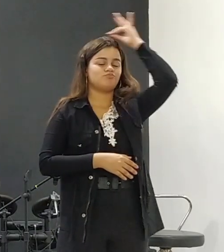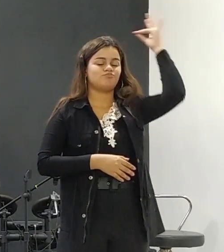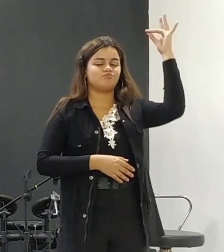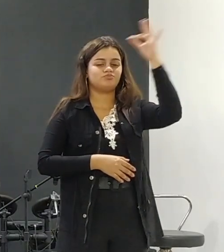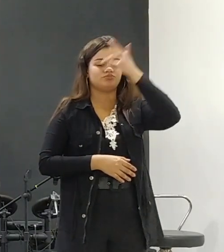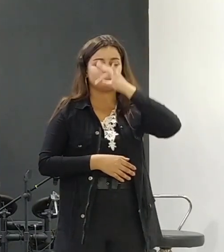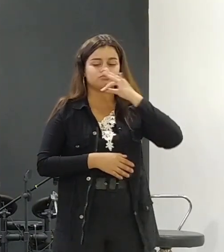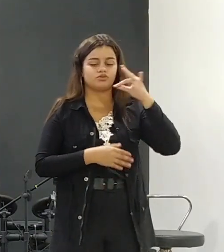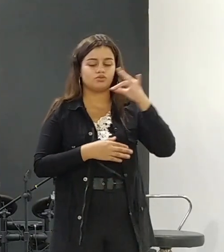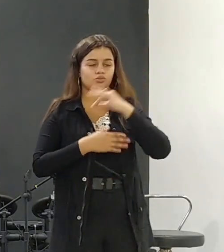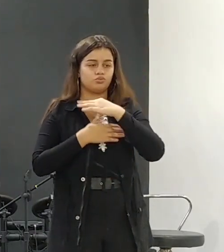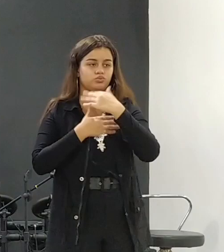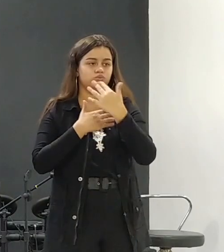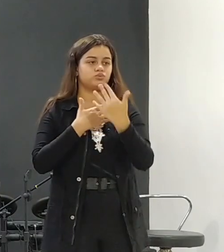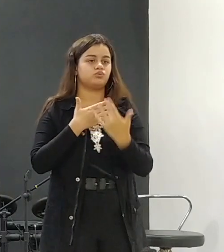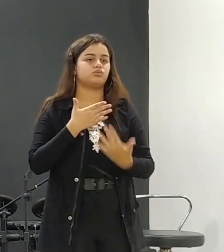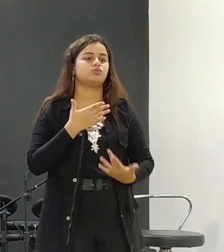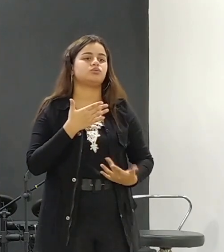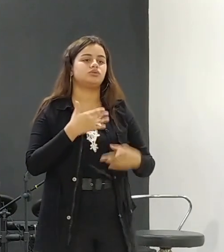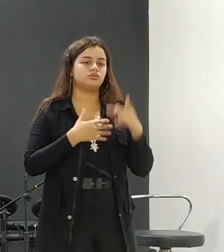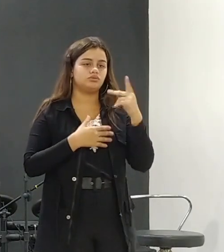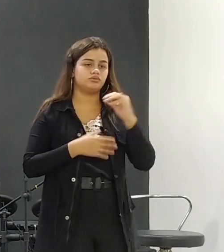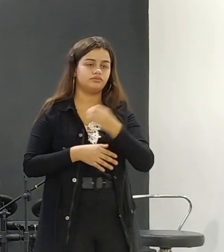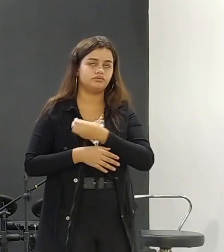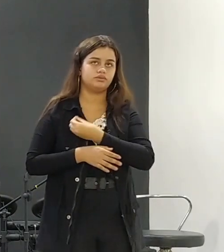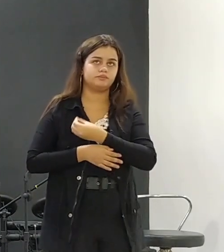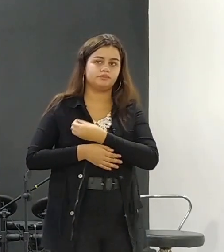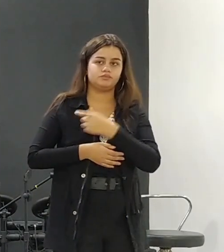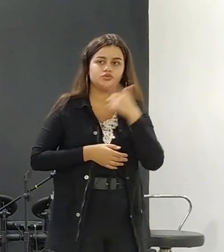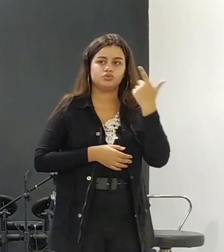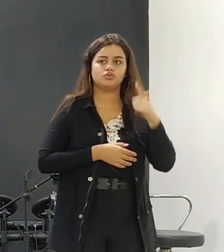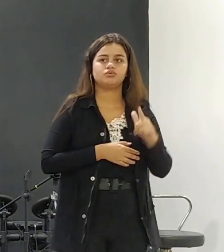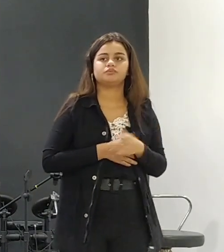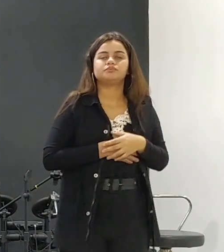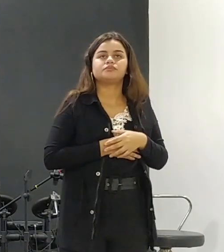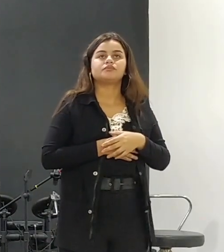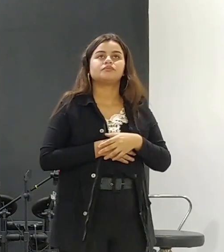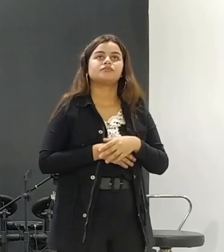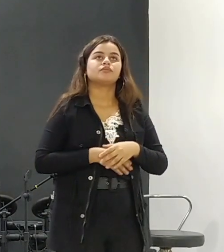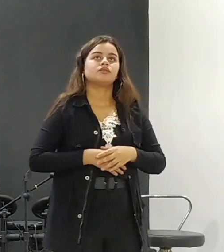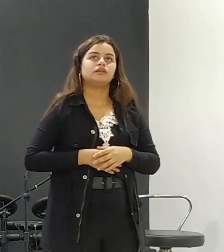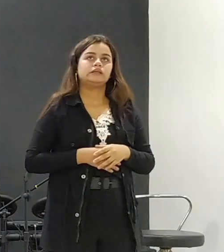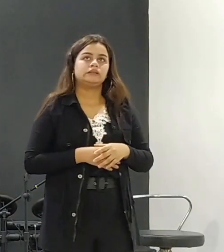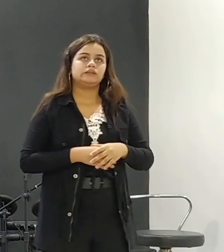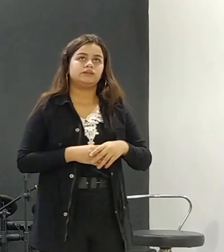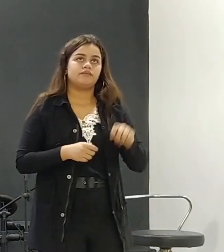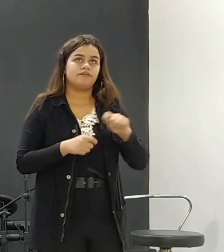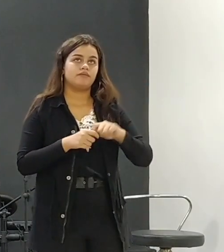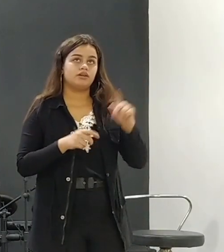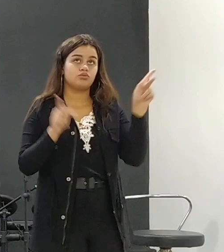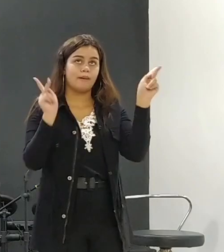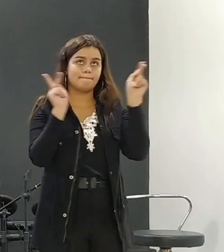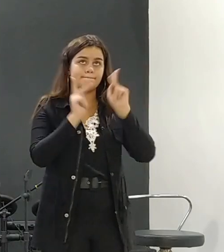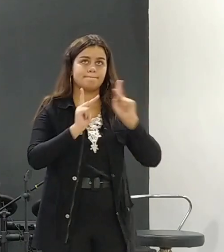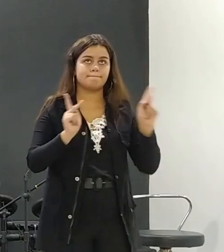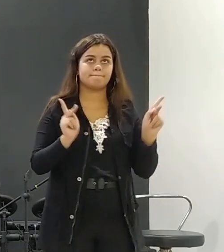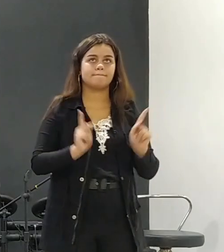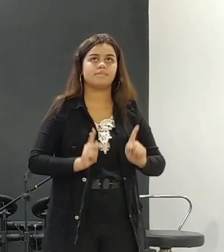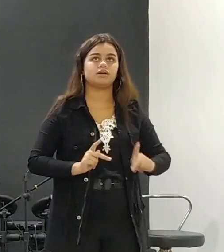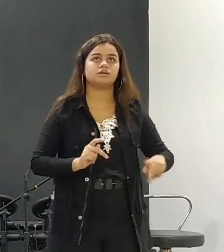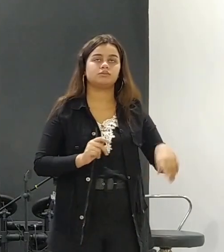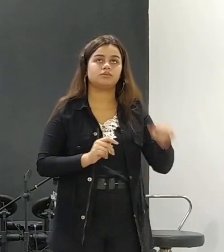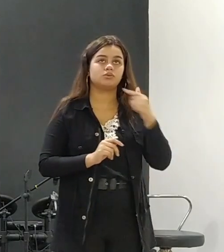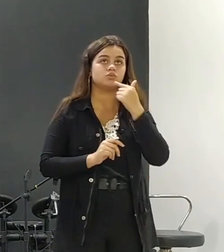começa a fluir novamente. Ele diz assim, e que, havendo por ele feito a paz